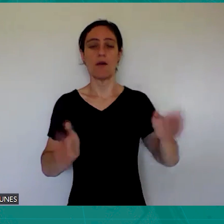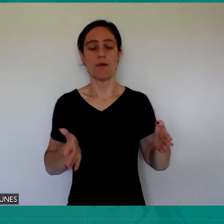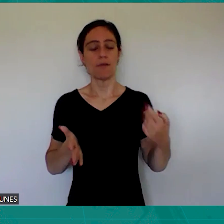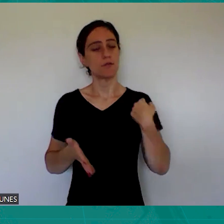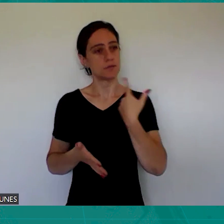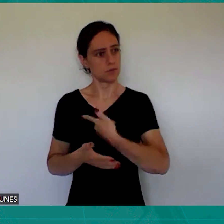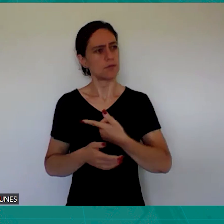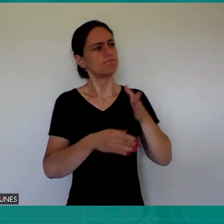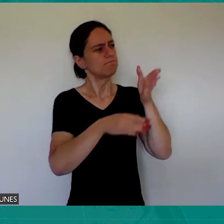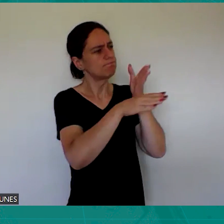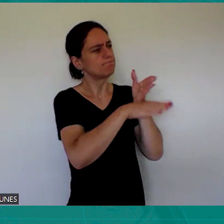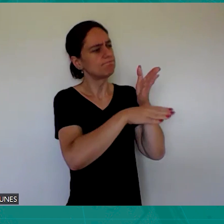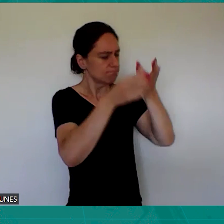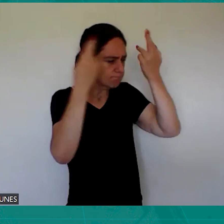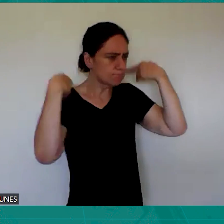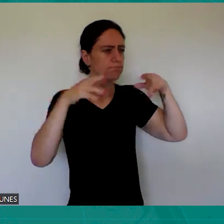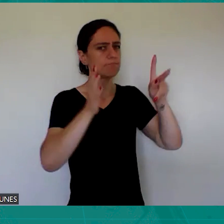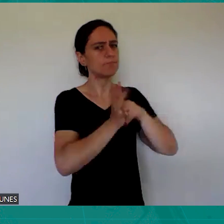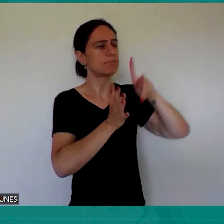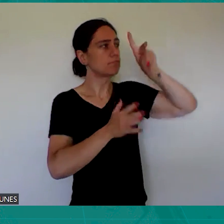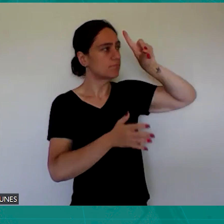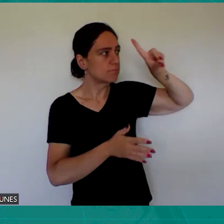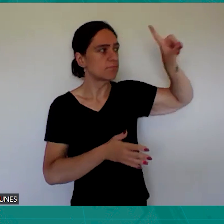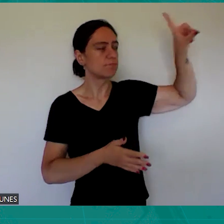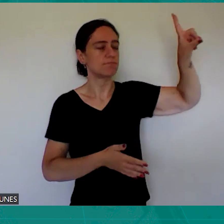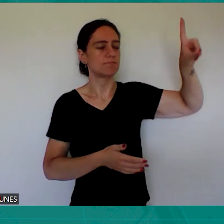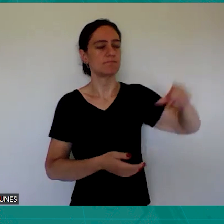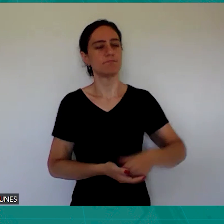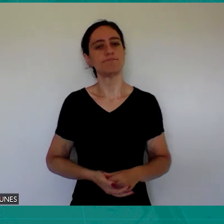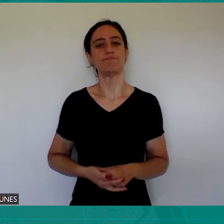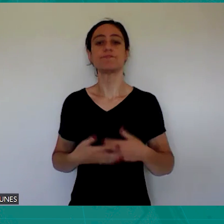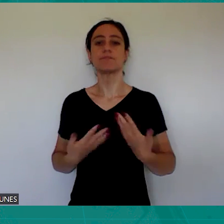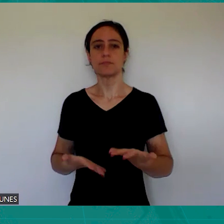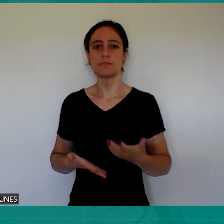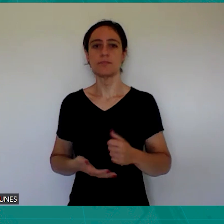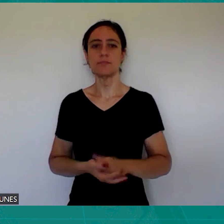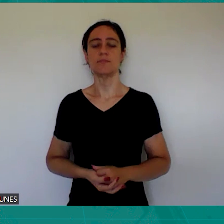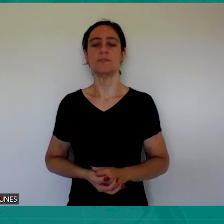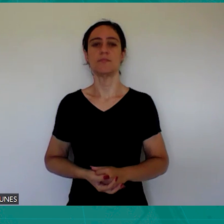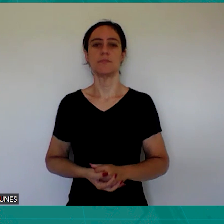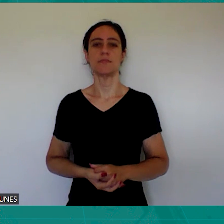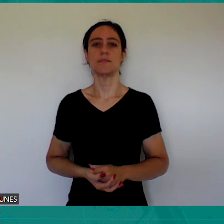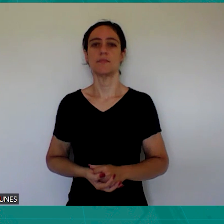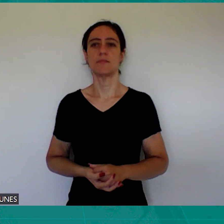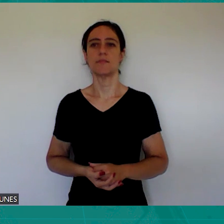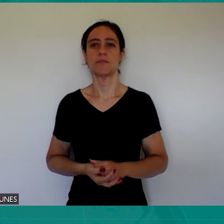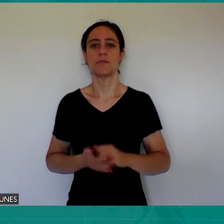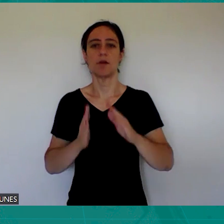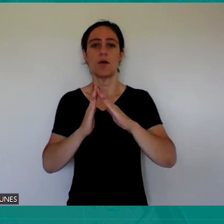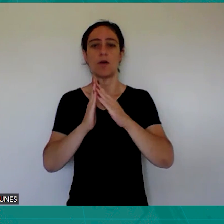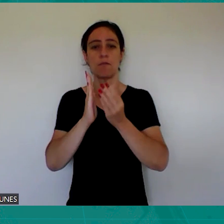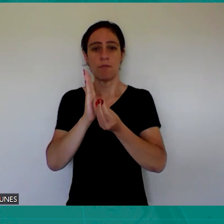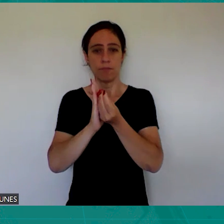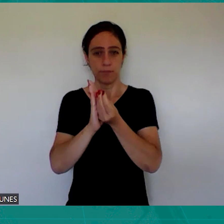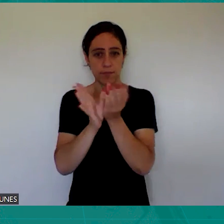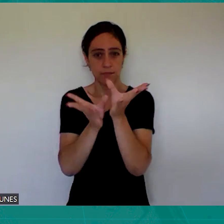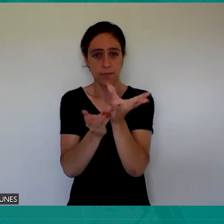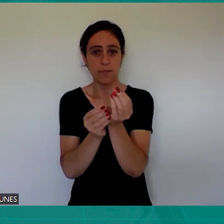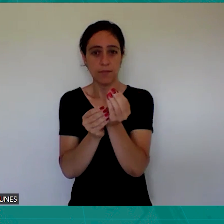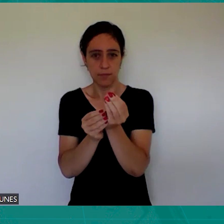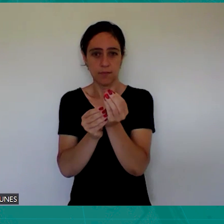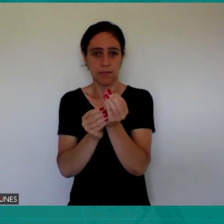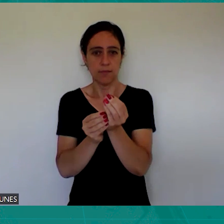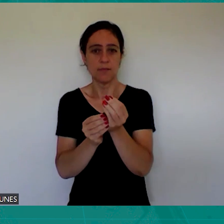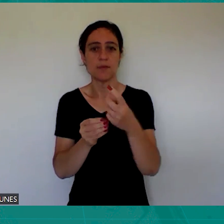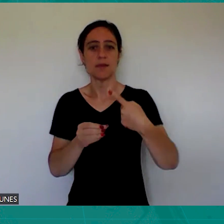rebanho. E, irmãos, essa é a miniatura da vida da igreja em Betânia,